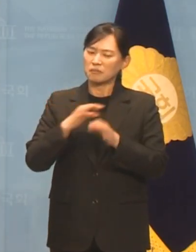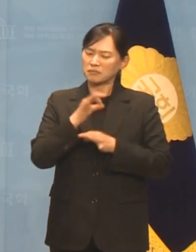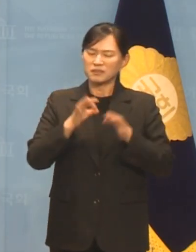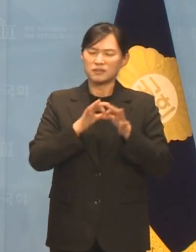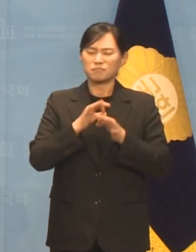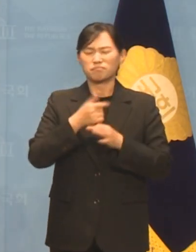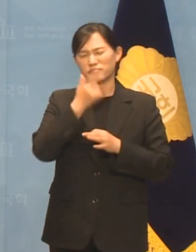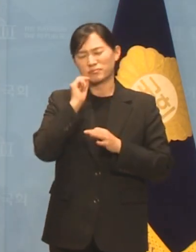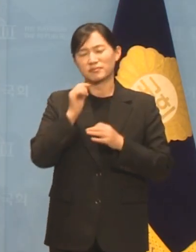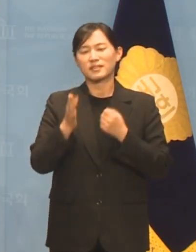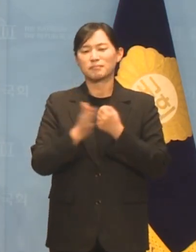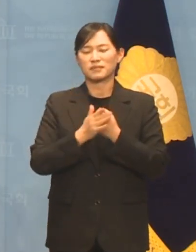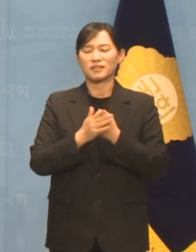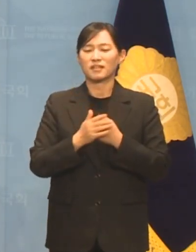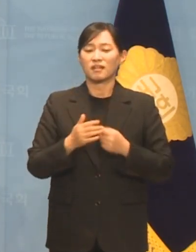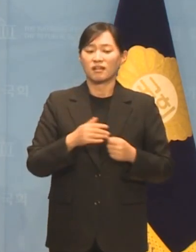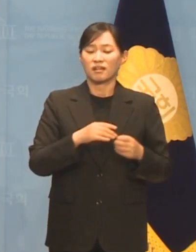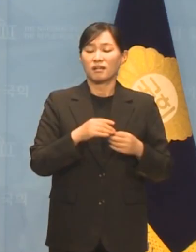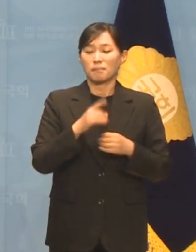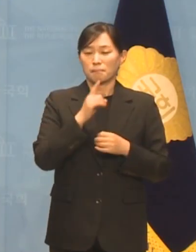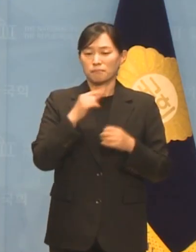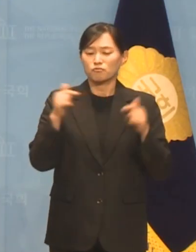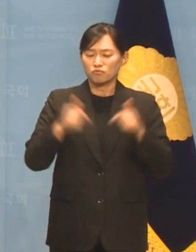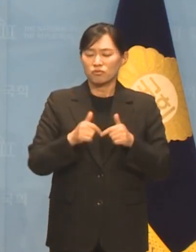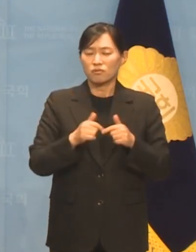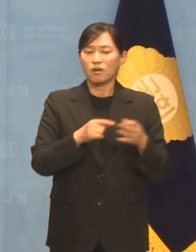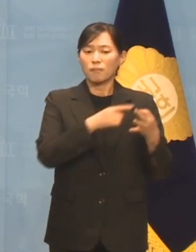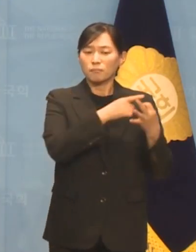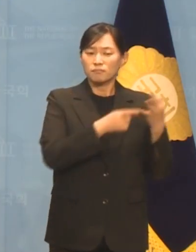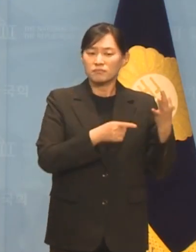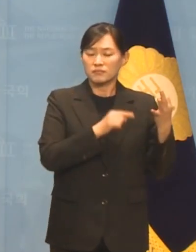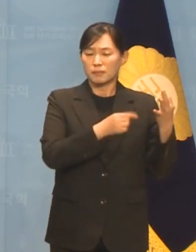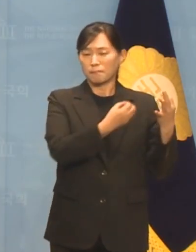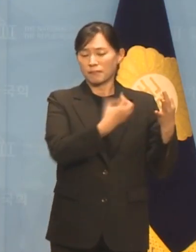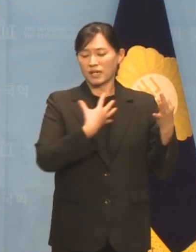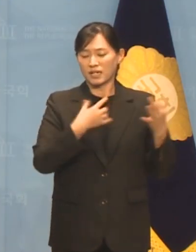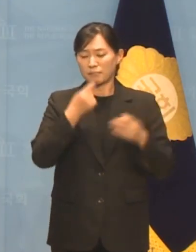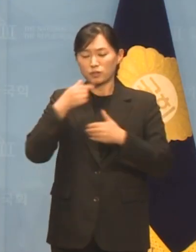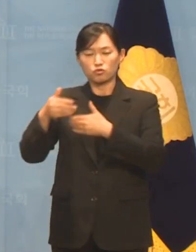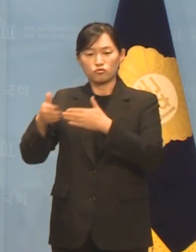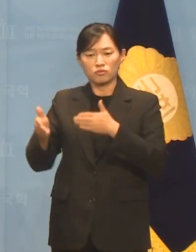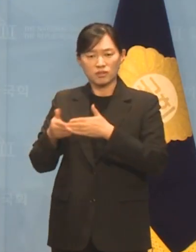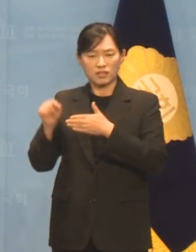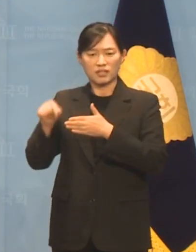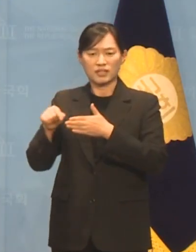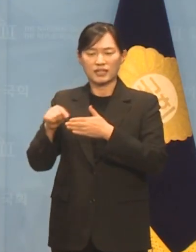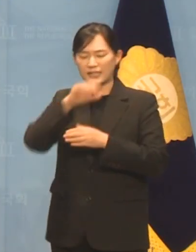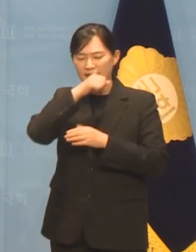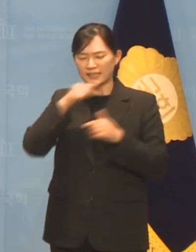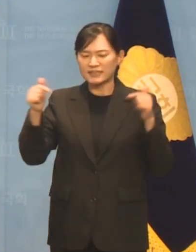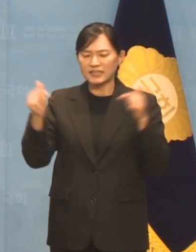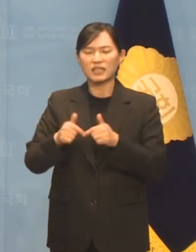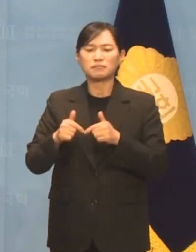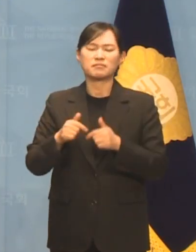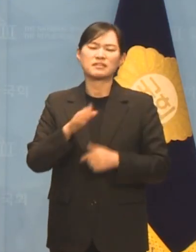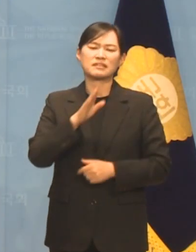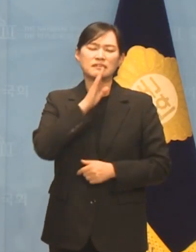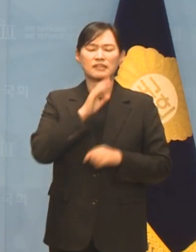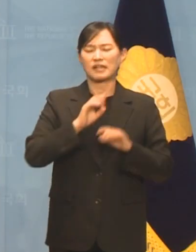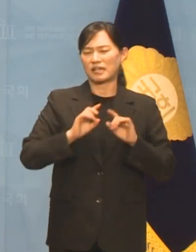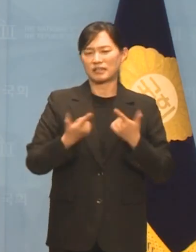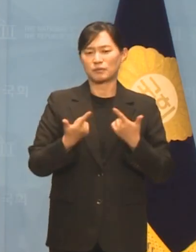확인되기도 하였습니다. 결국 윤석열 대통령이 주장한 민주당의 예산 삭감으로 인한 비상계엄의 불가피성은 사실과